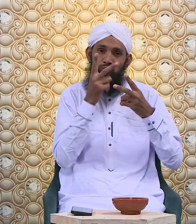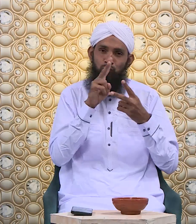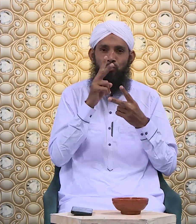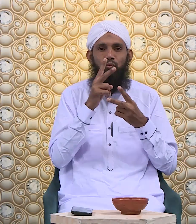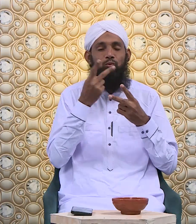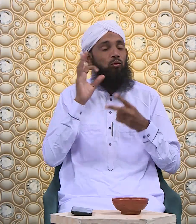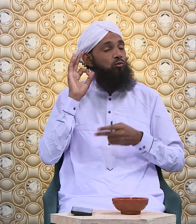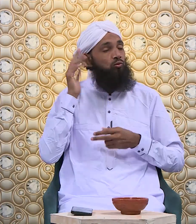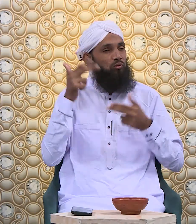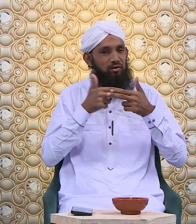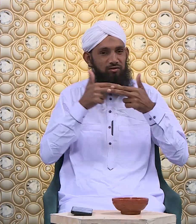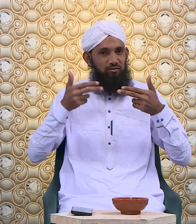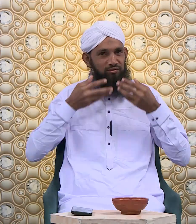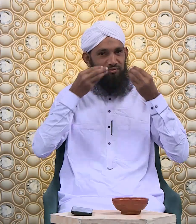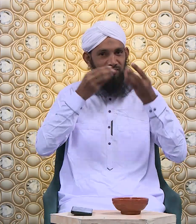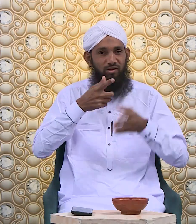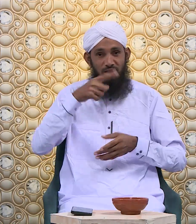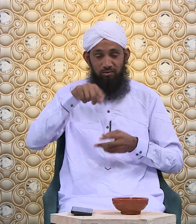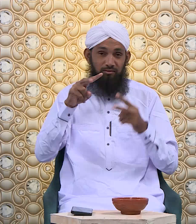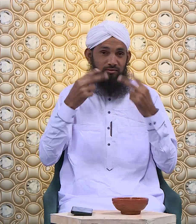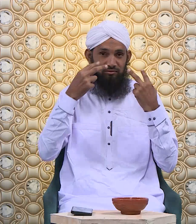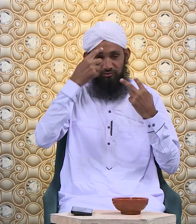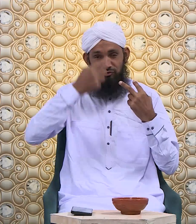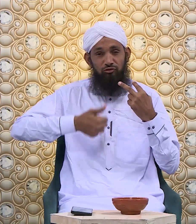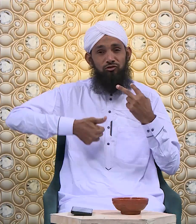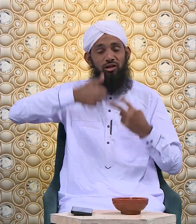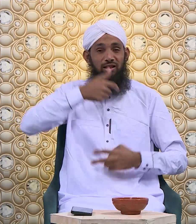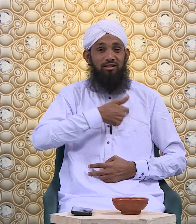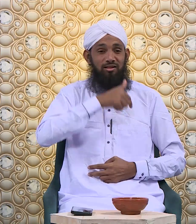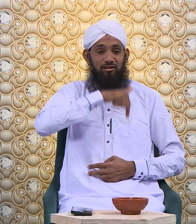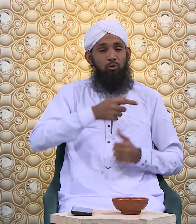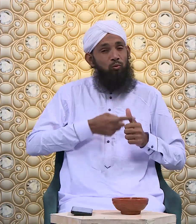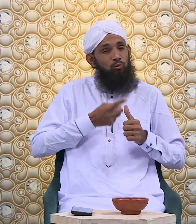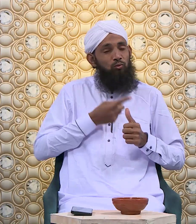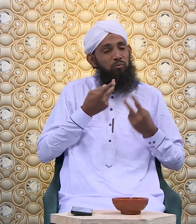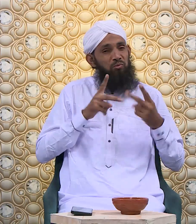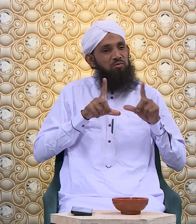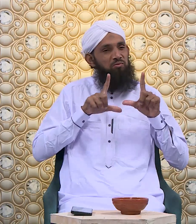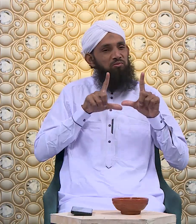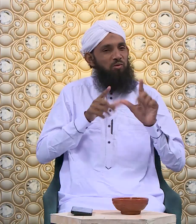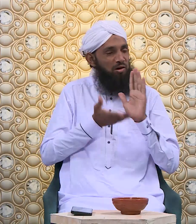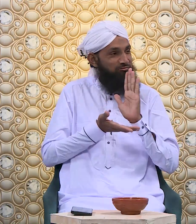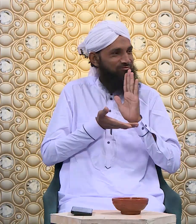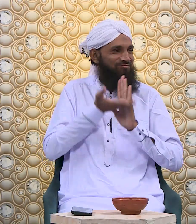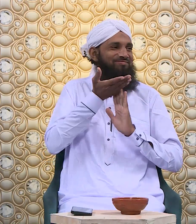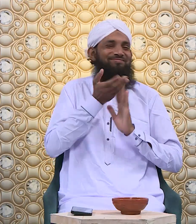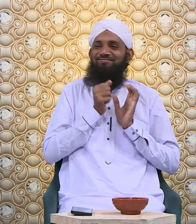بیان فرمائی جسے سن کر ان شاء اللہ آپ کے دل میں حسنین کریمین رضی اللہ عنہما کی محبت بڑھے گی